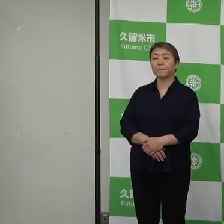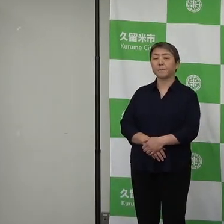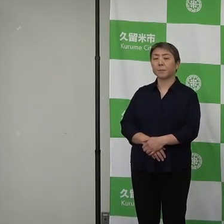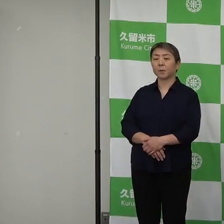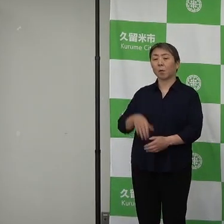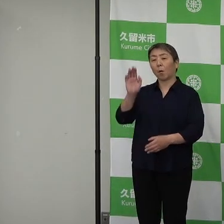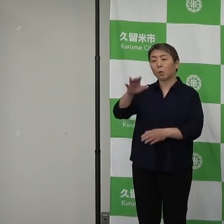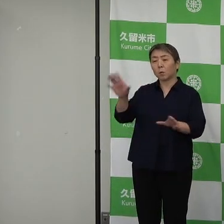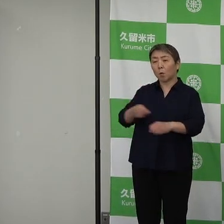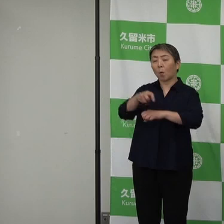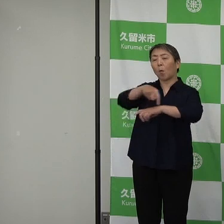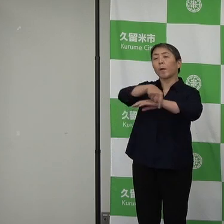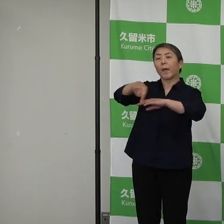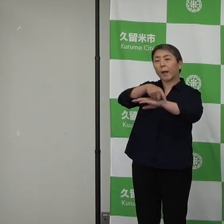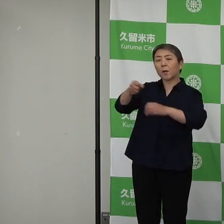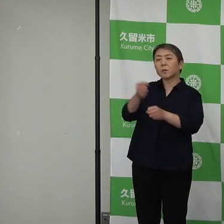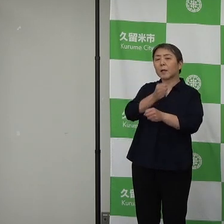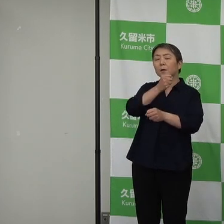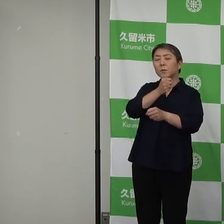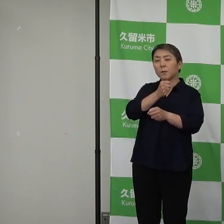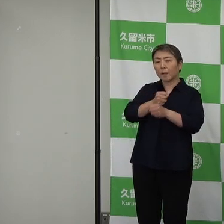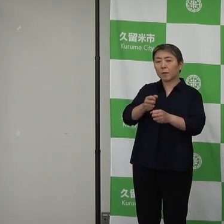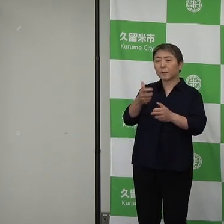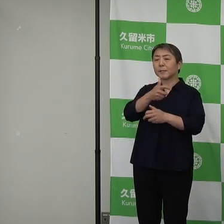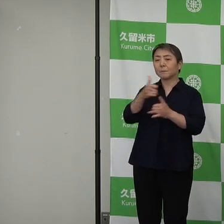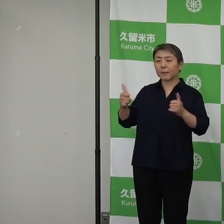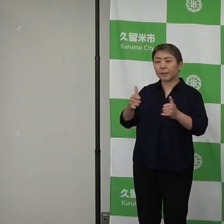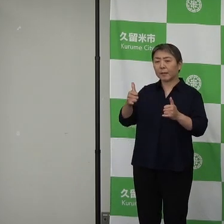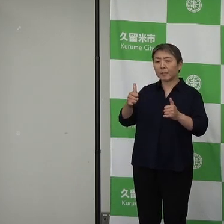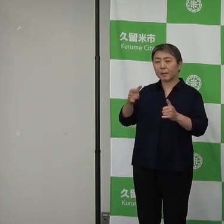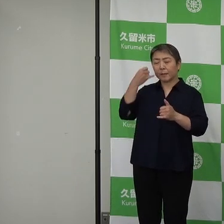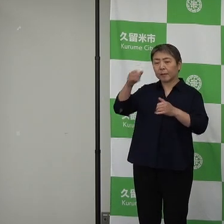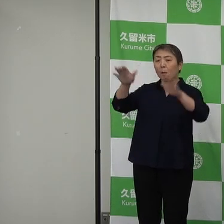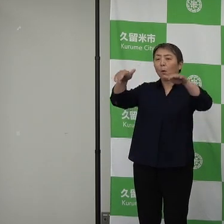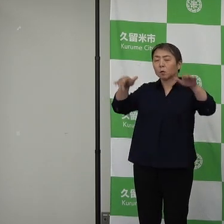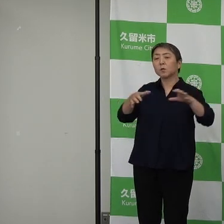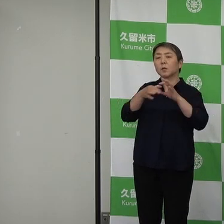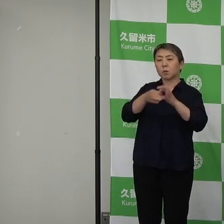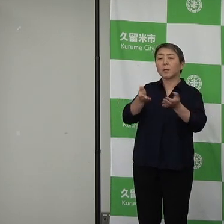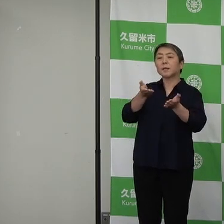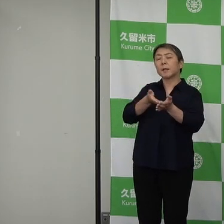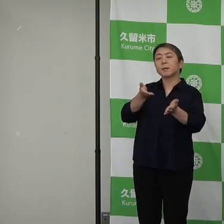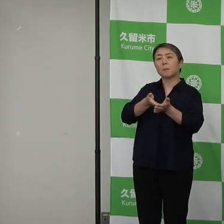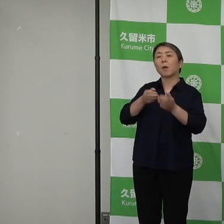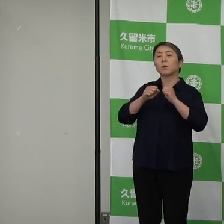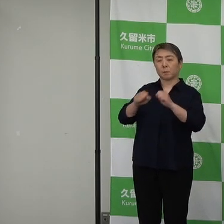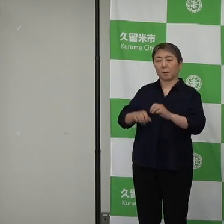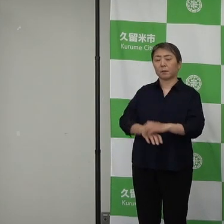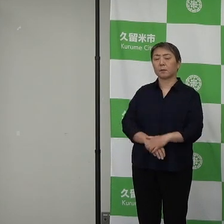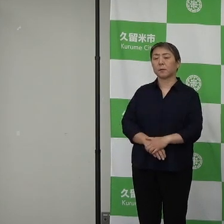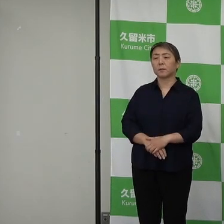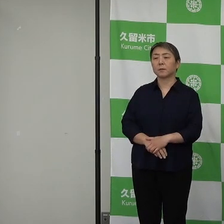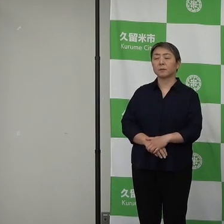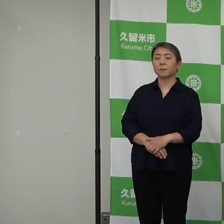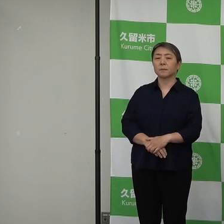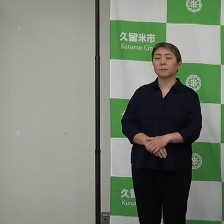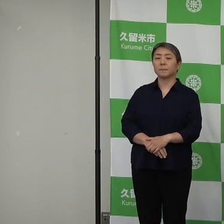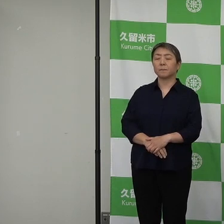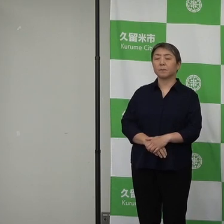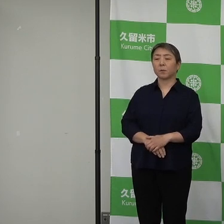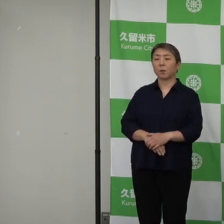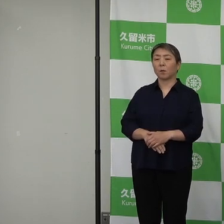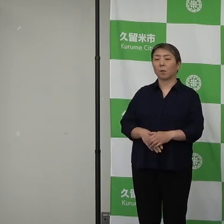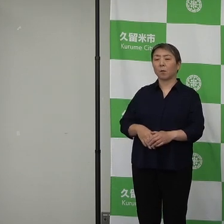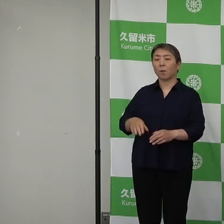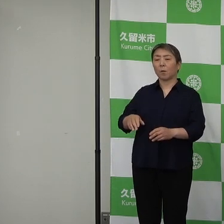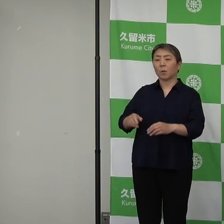次は次期総合計画の策定の市民意識募集について説明をいたします。次期